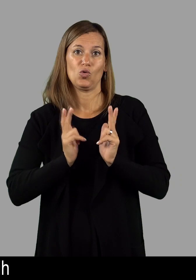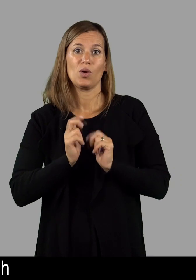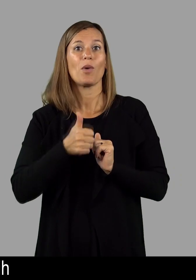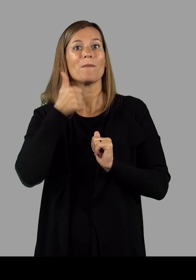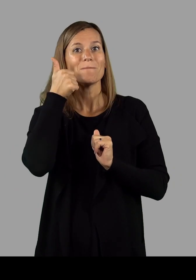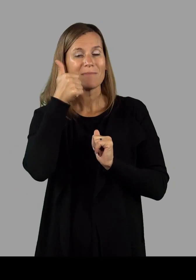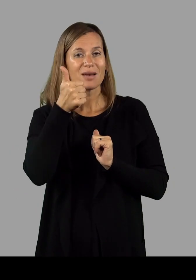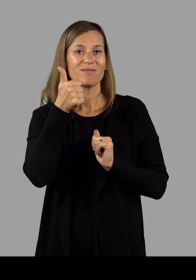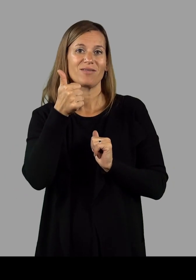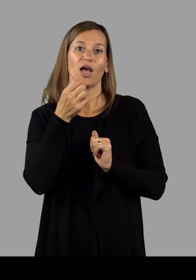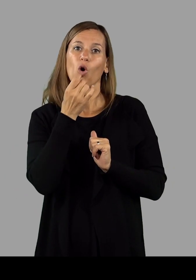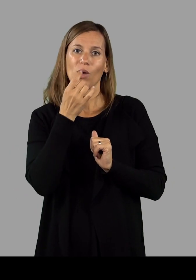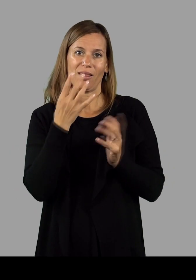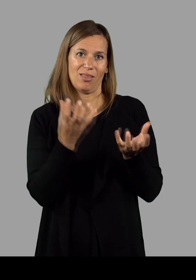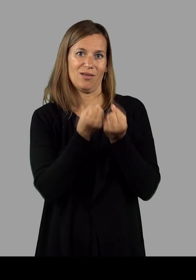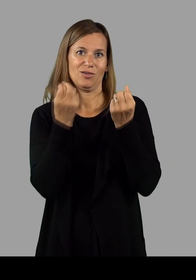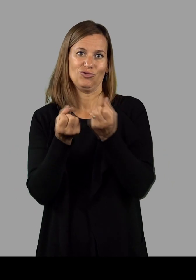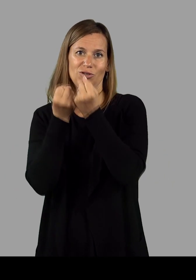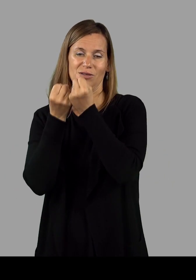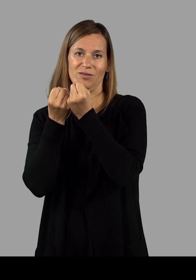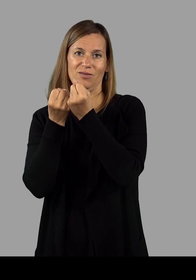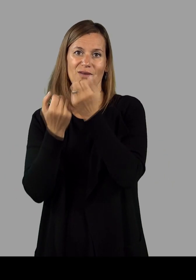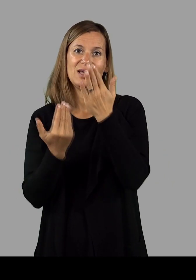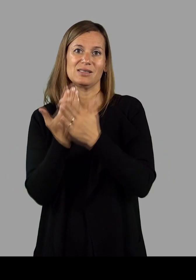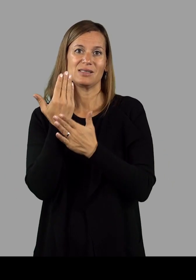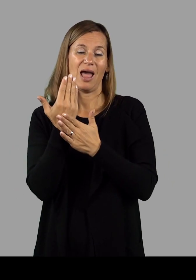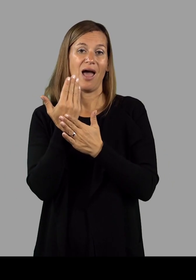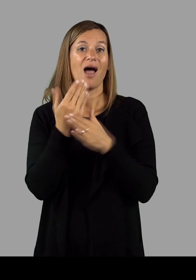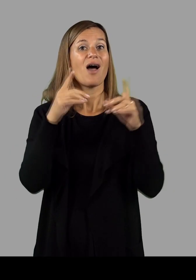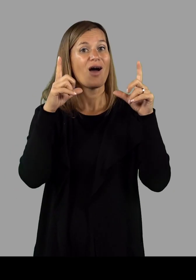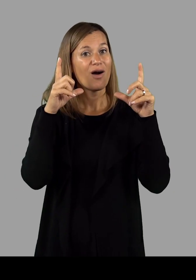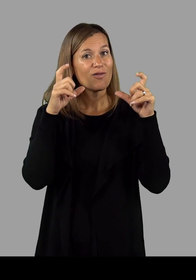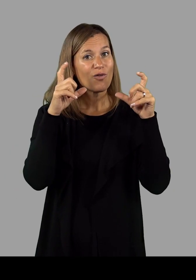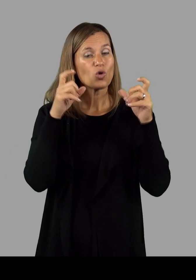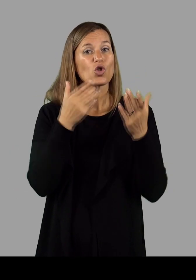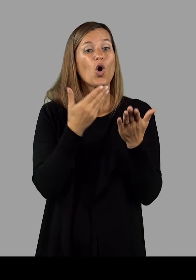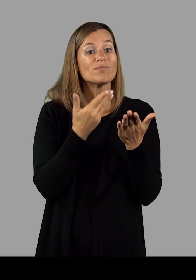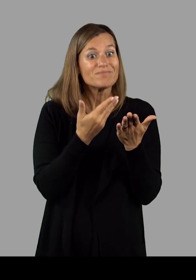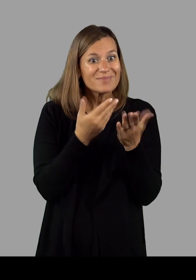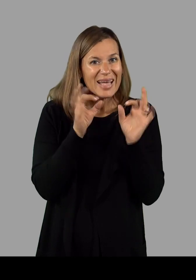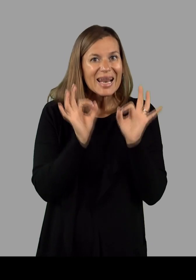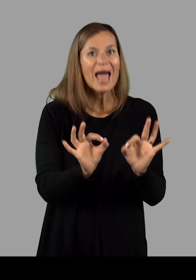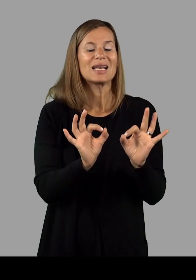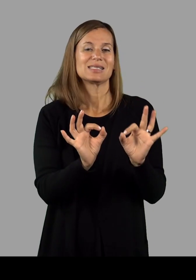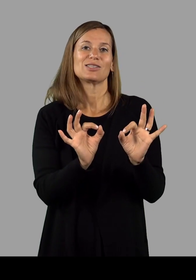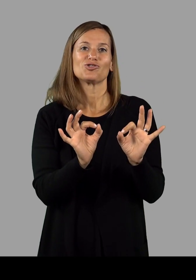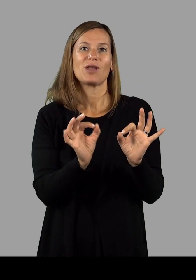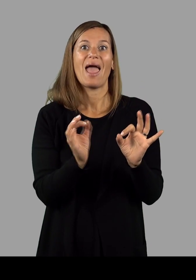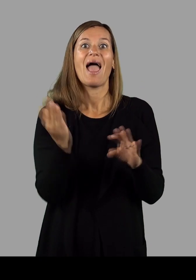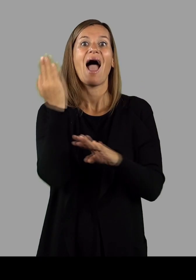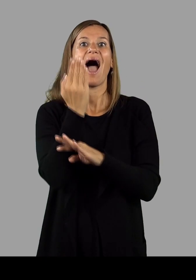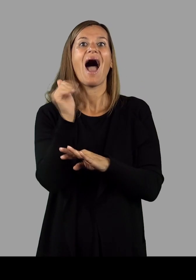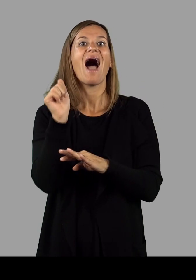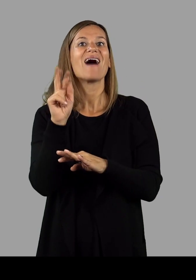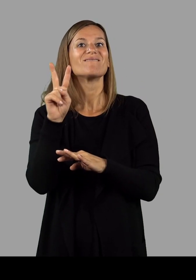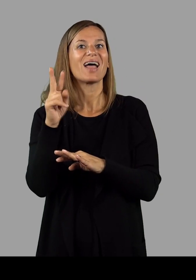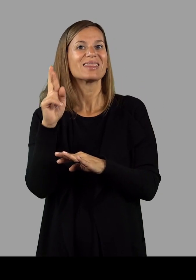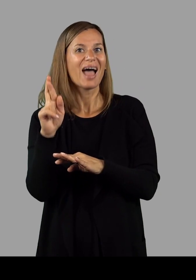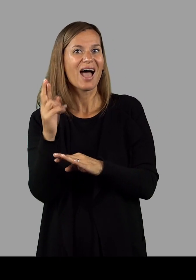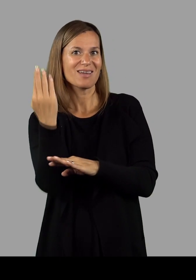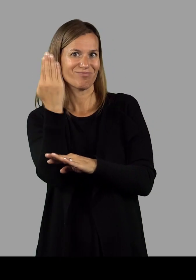pričakujemo prve konkretne rešitve za fotorealistične avatarje, ki bodo gluhim v pomoč